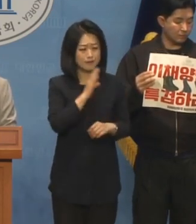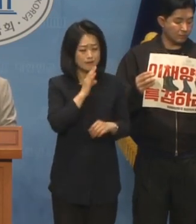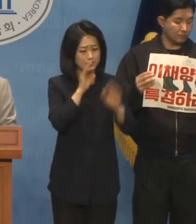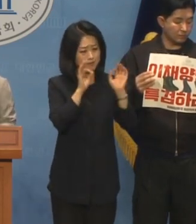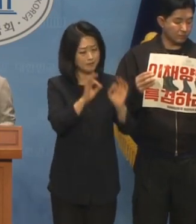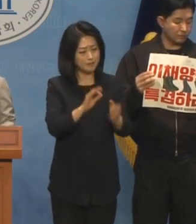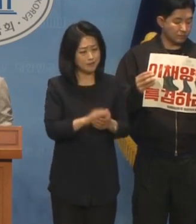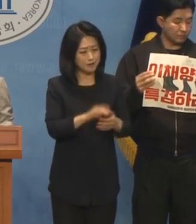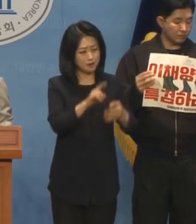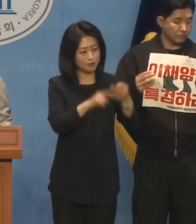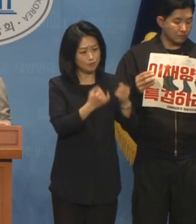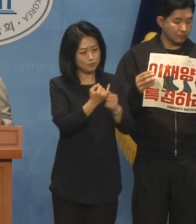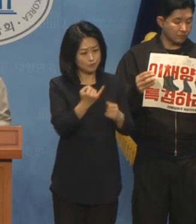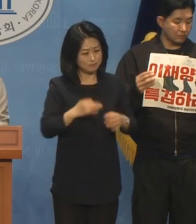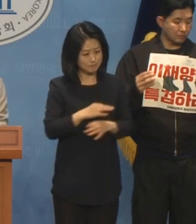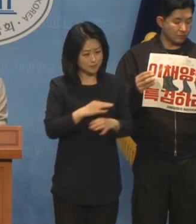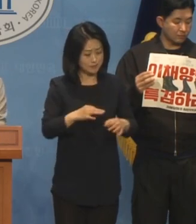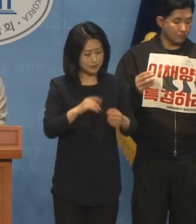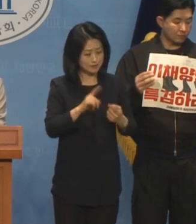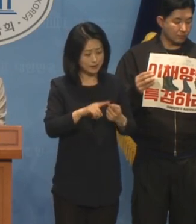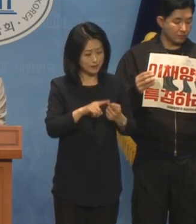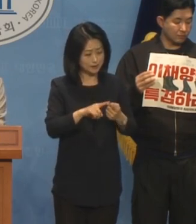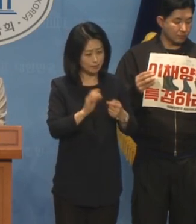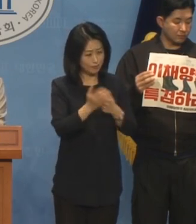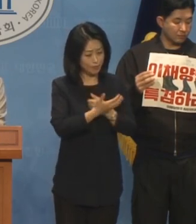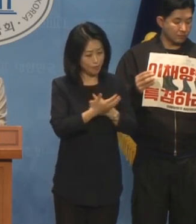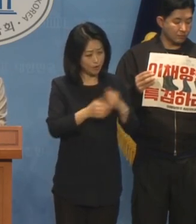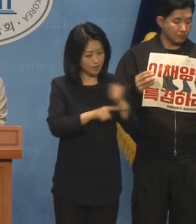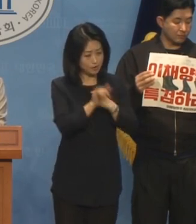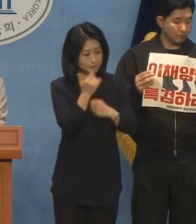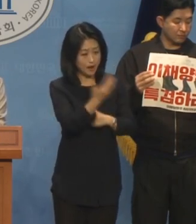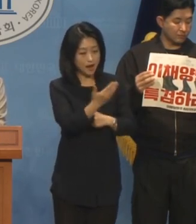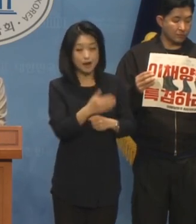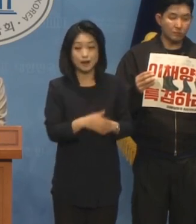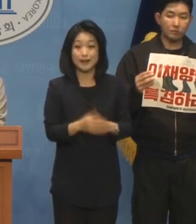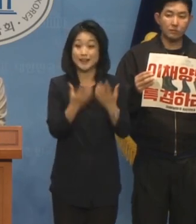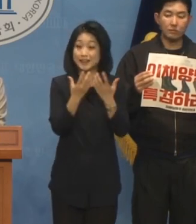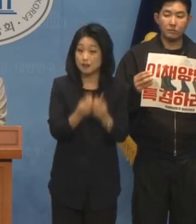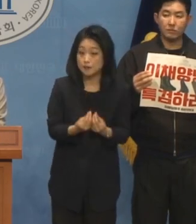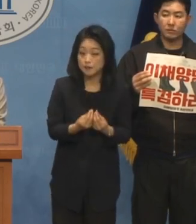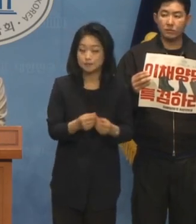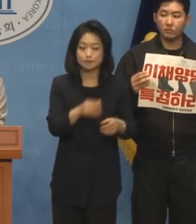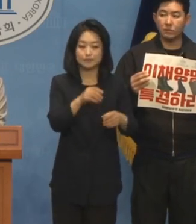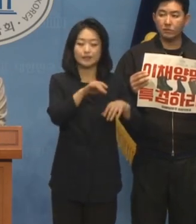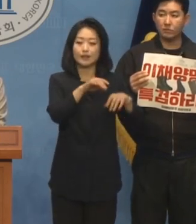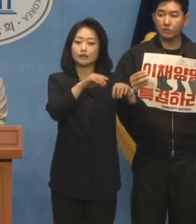있는가 선거방송 심의에 구성된 분들을 몇 분을